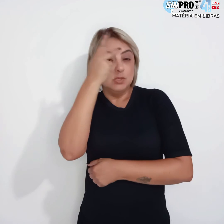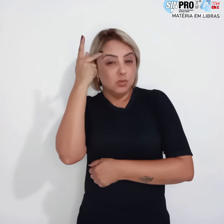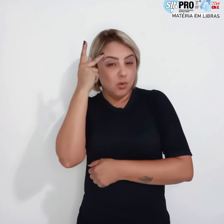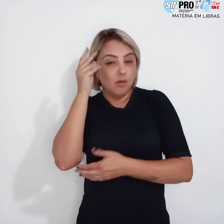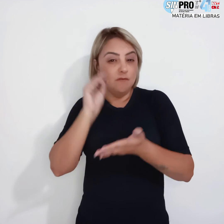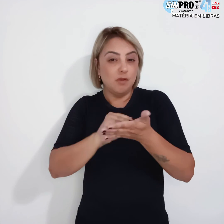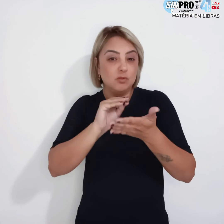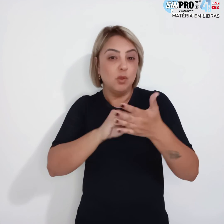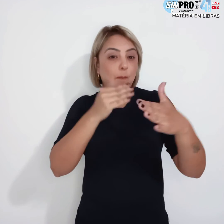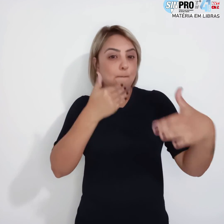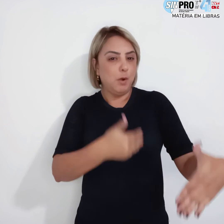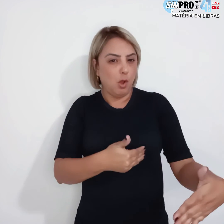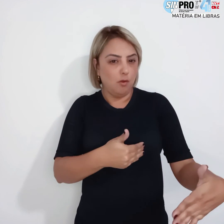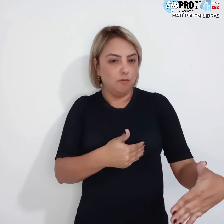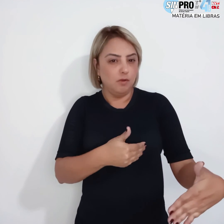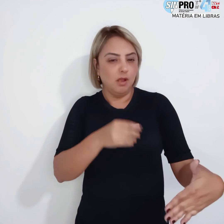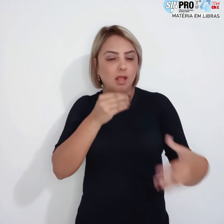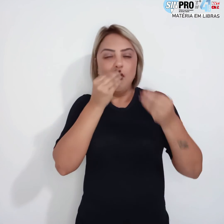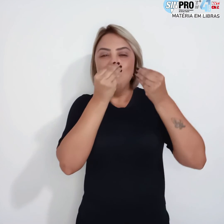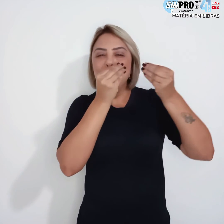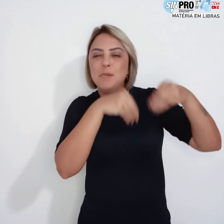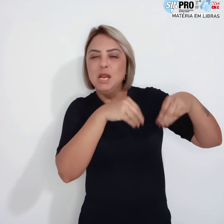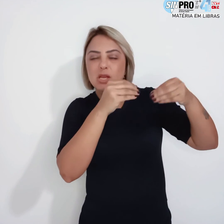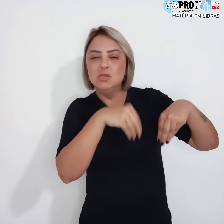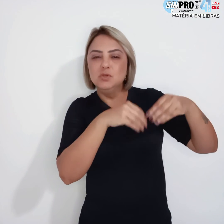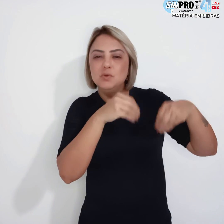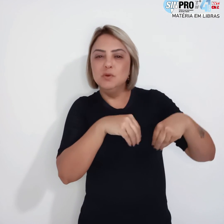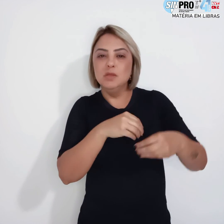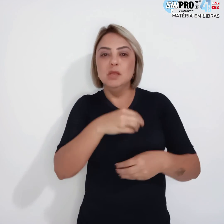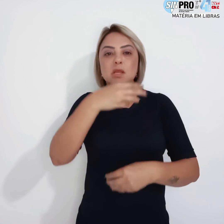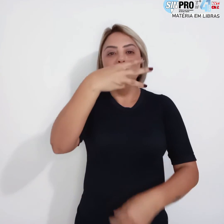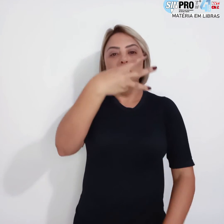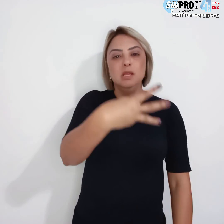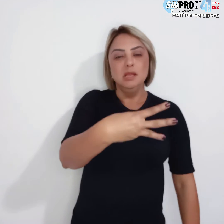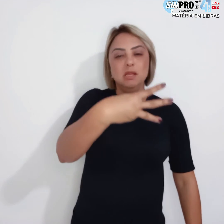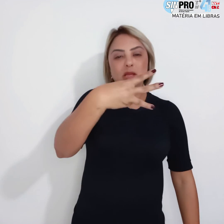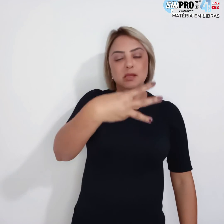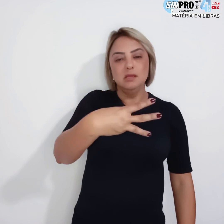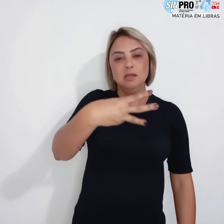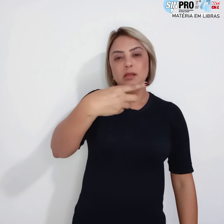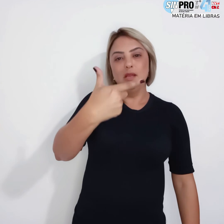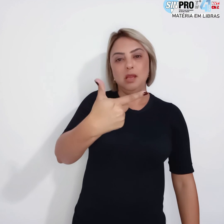2.842.332, o que dá o desperdício de R$ 332.000.000